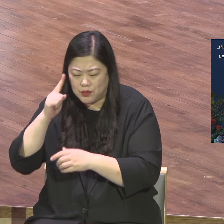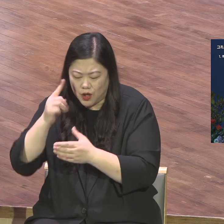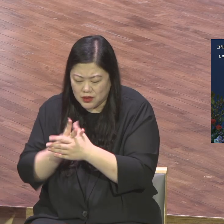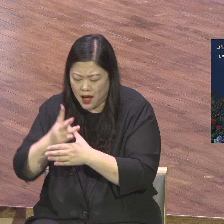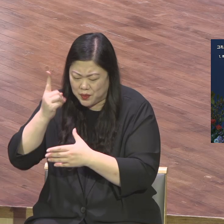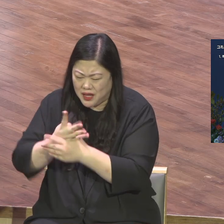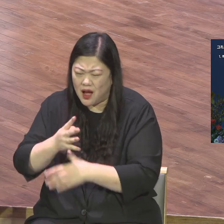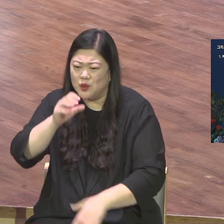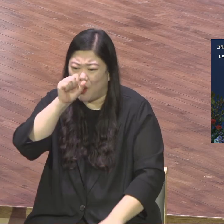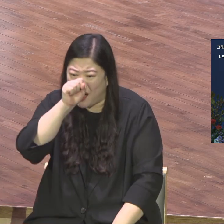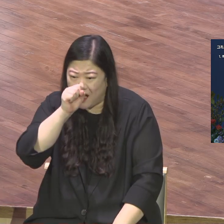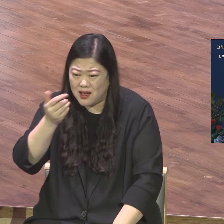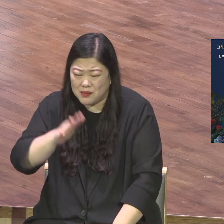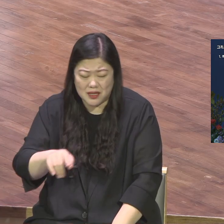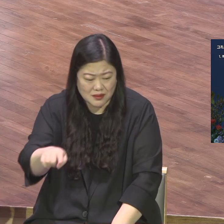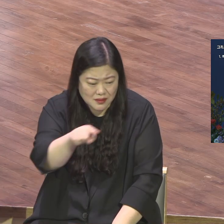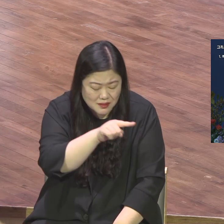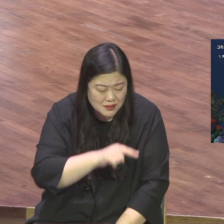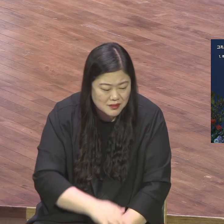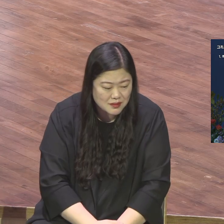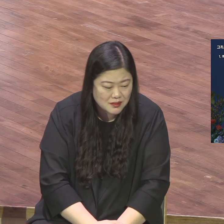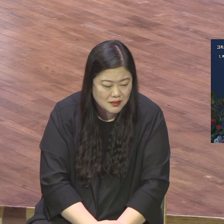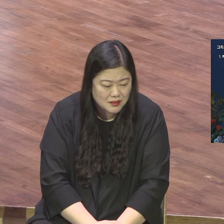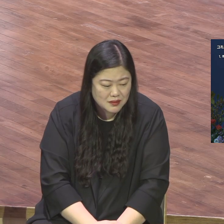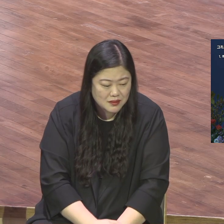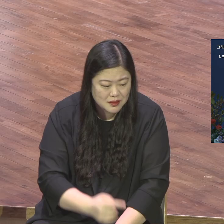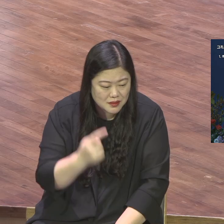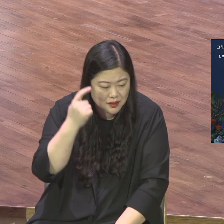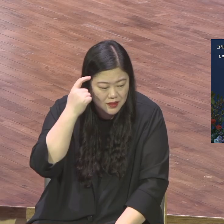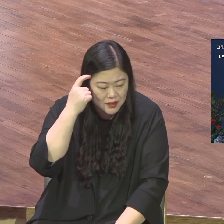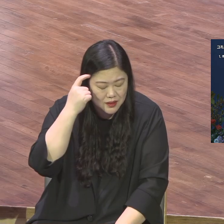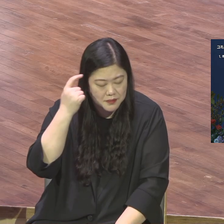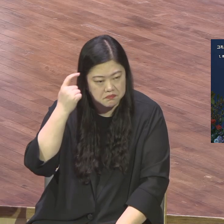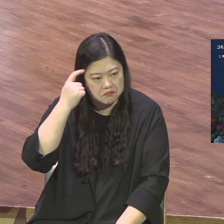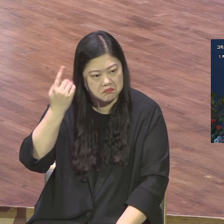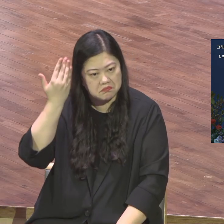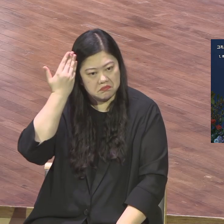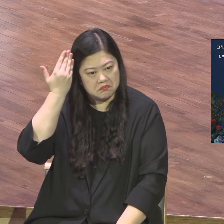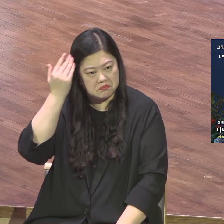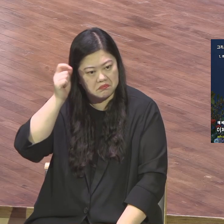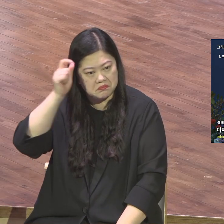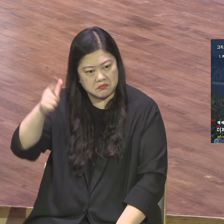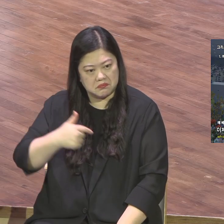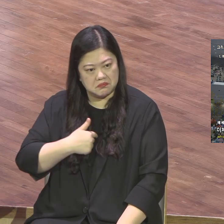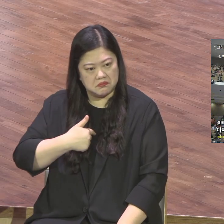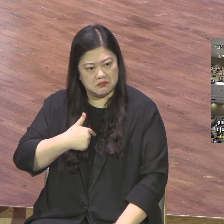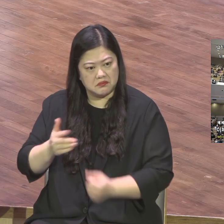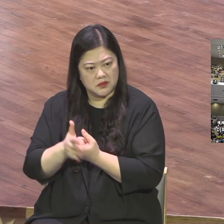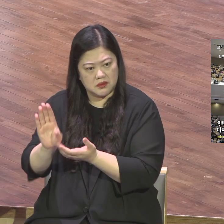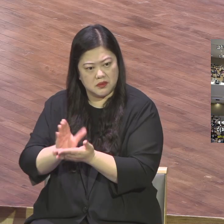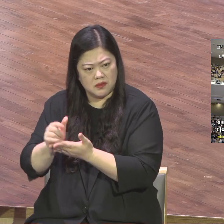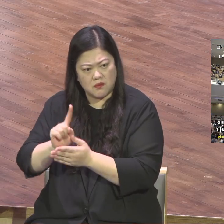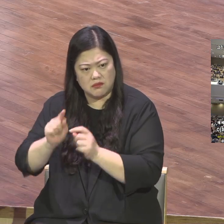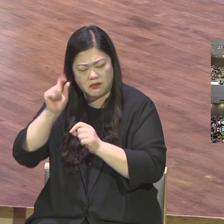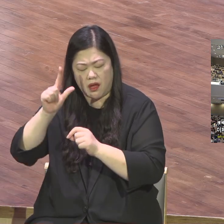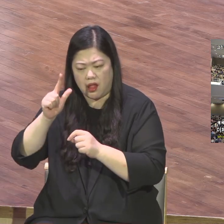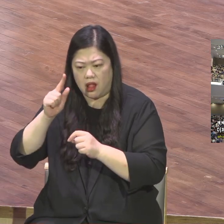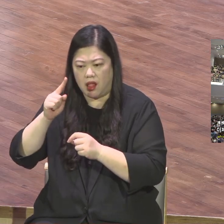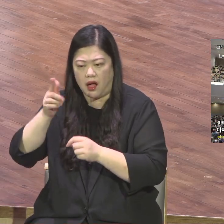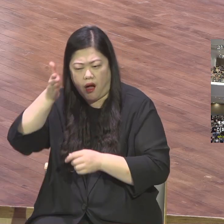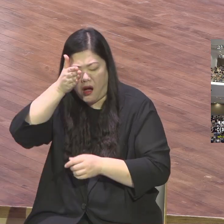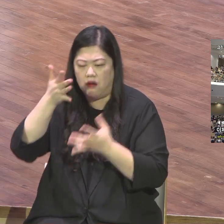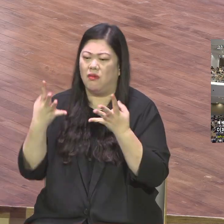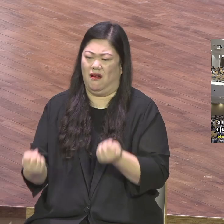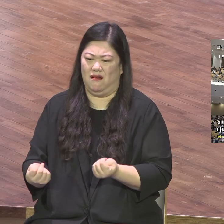다 못 깨달아요. 자기 지식 때문에, 자기 가진 것 때문에. 자, 5절 봅니다. 이제 그의